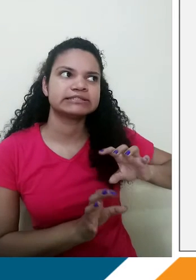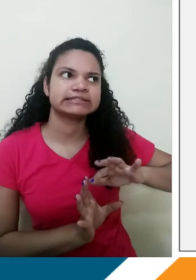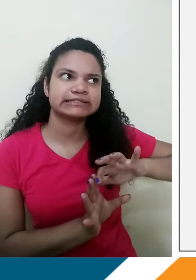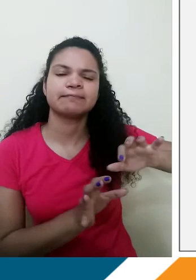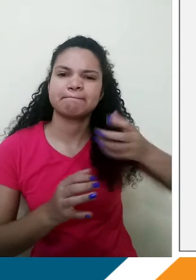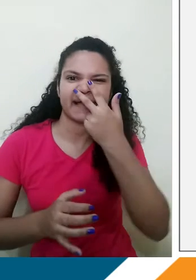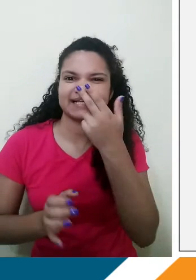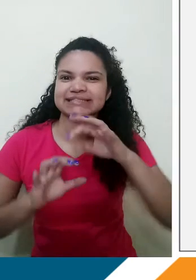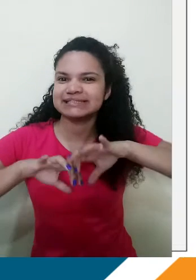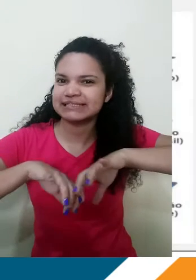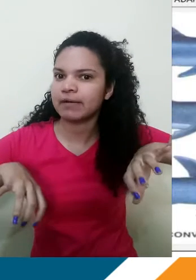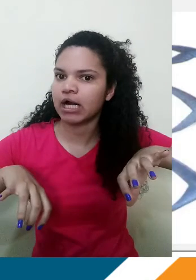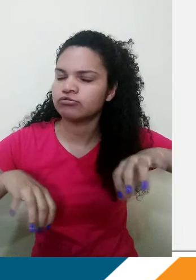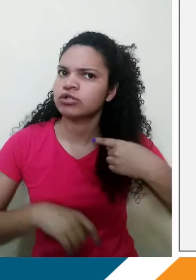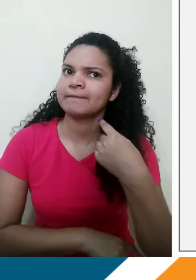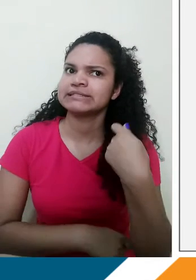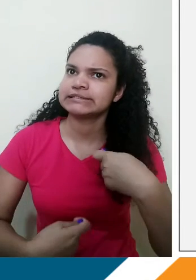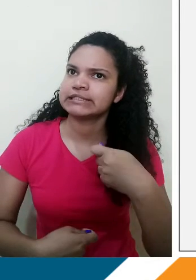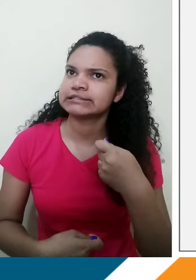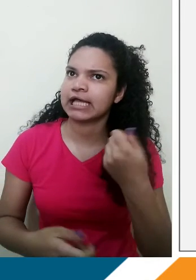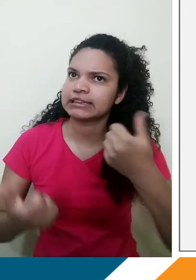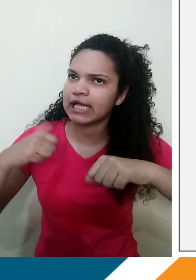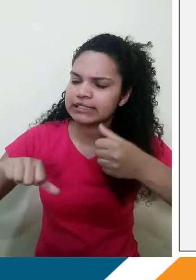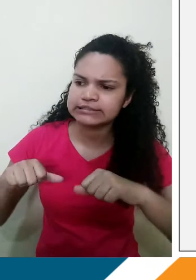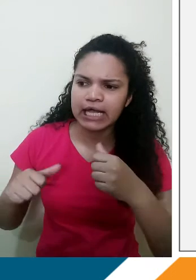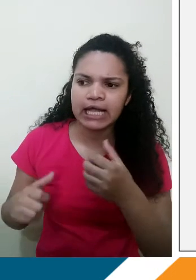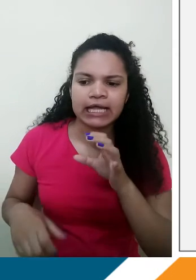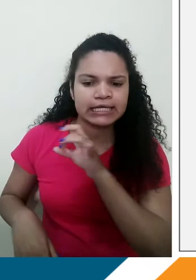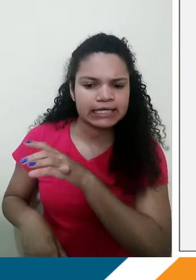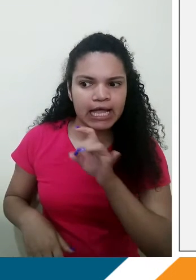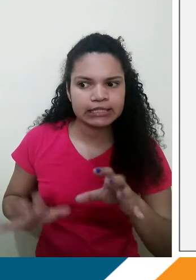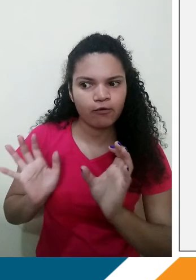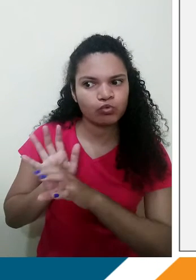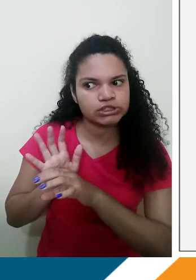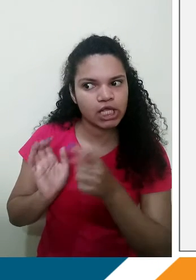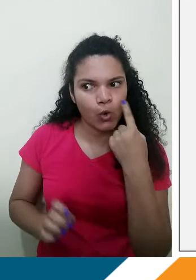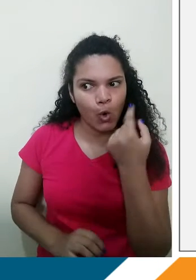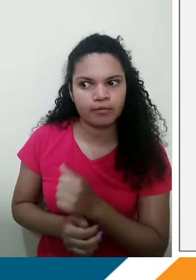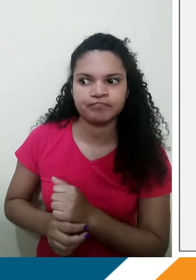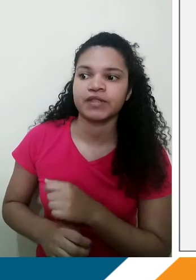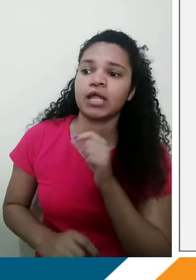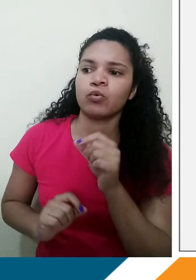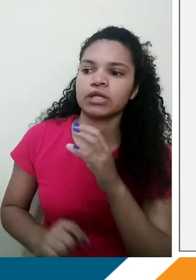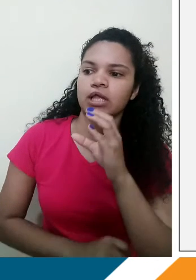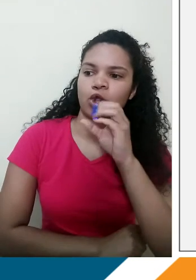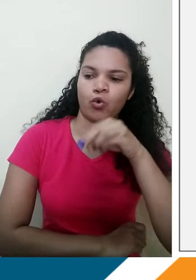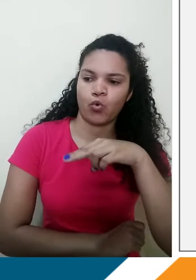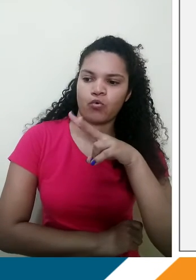nas alternativas. Um deles é o que se chama de convergência adaptativa. A convergência